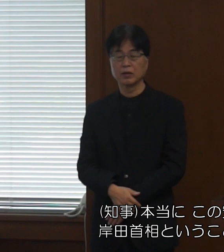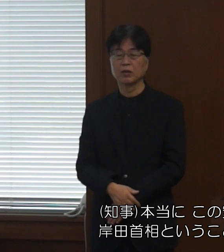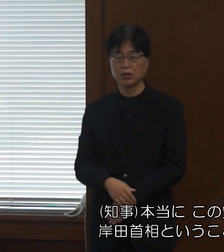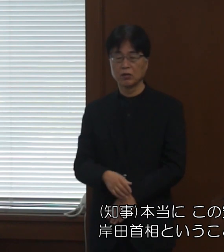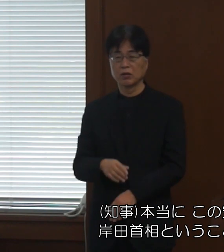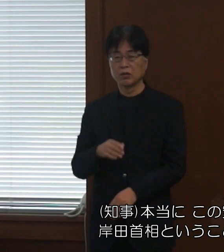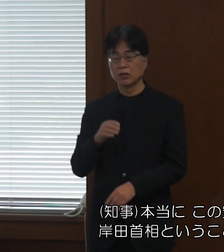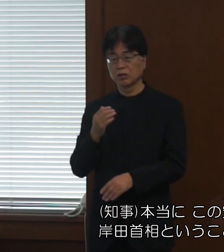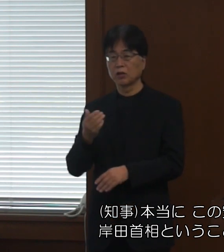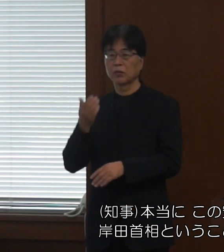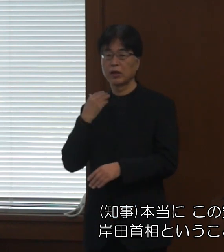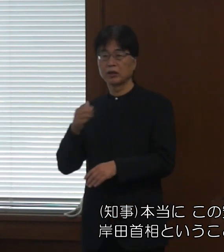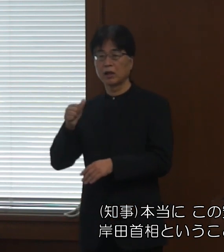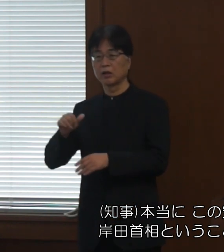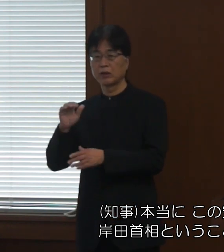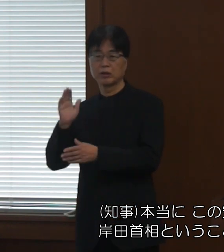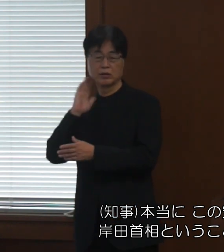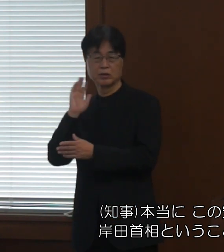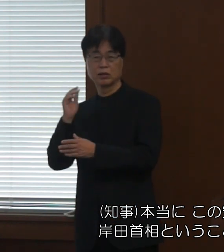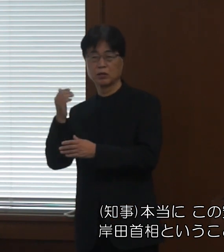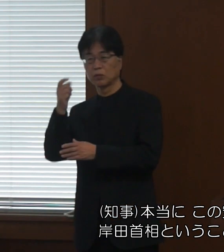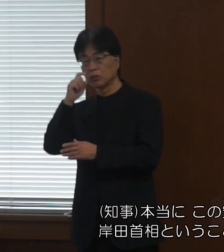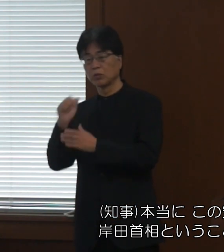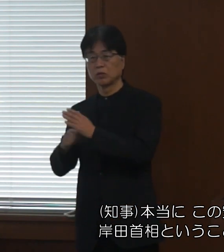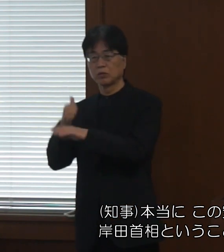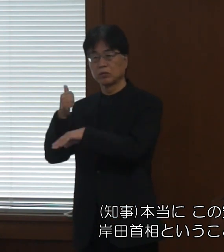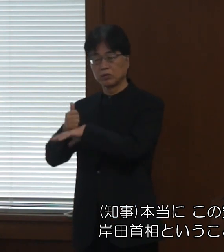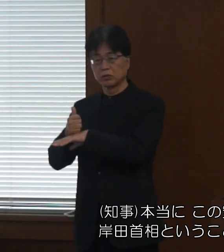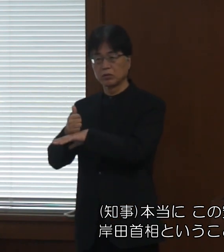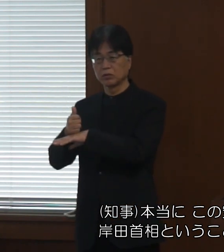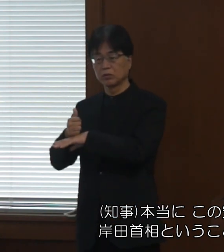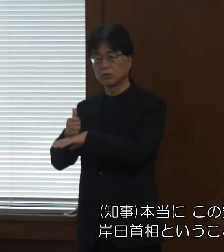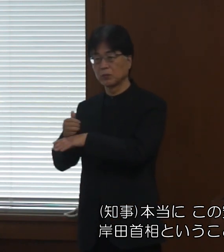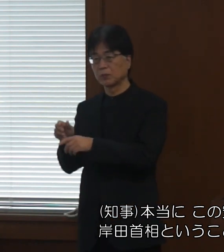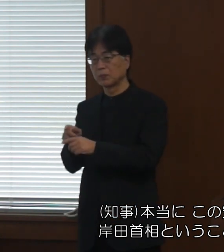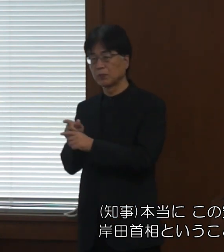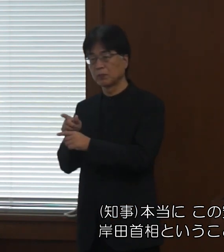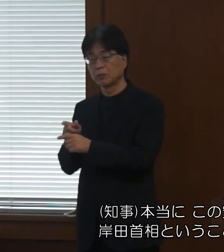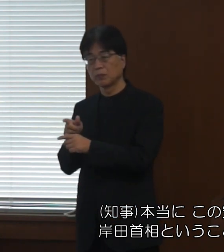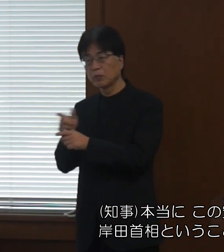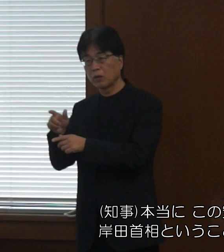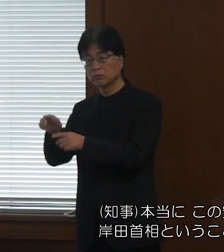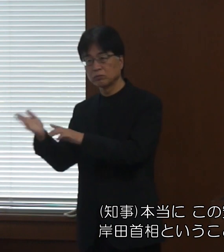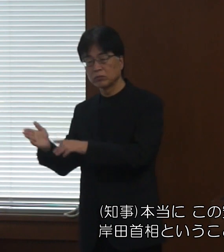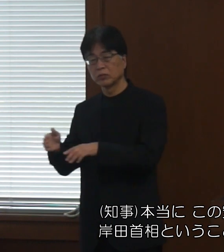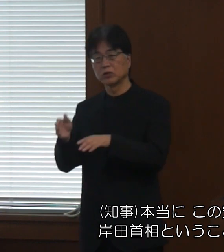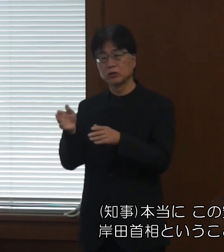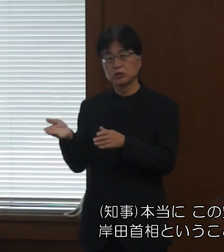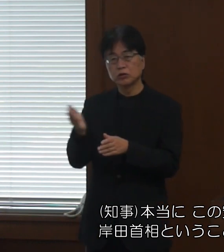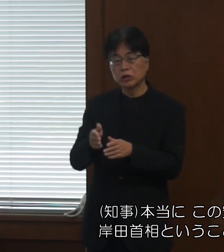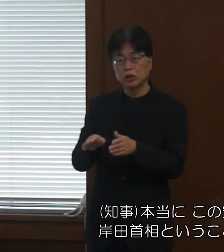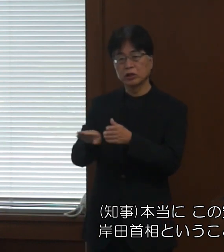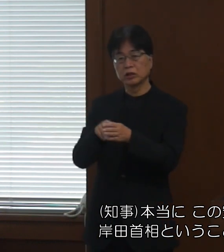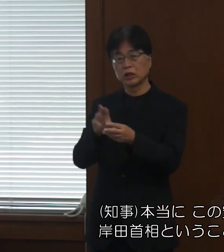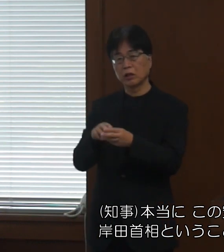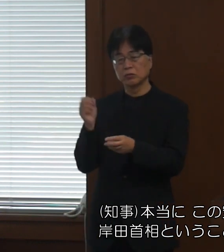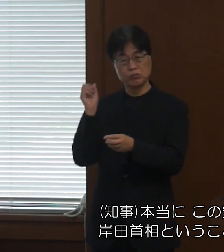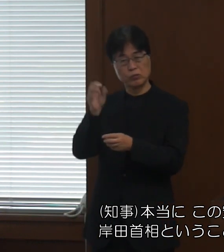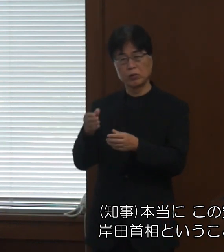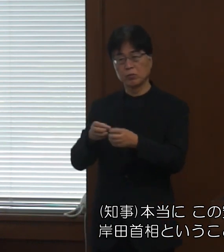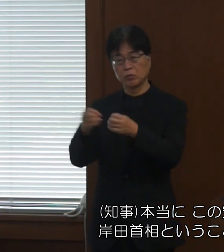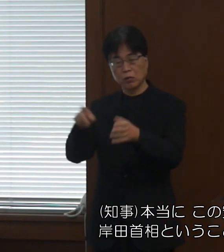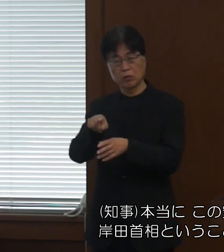安倍首相そして父が安倍元首相そして岸田さんと首相ということで非常に